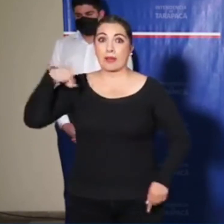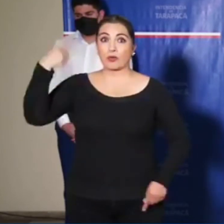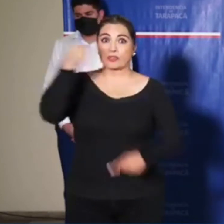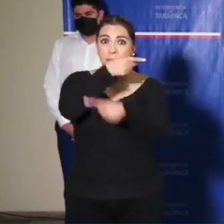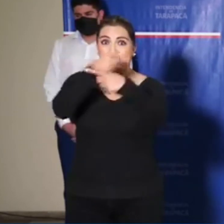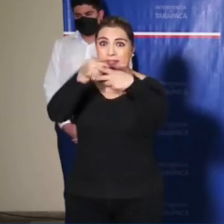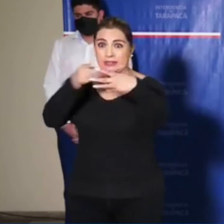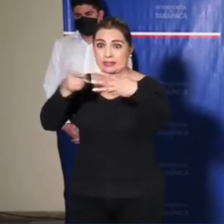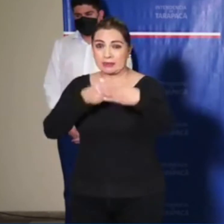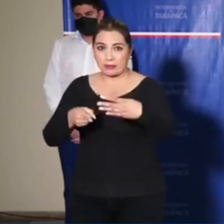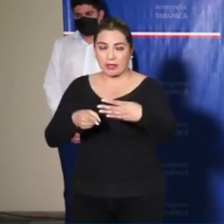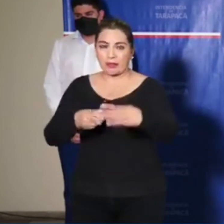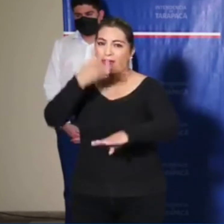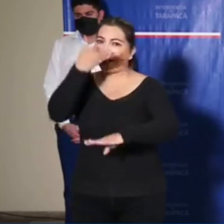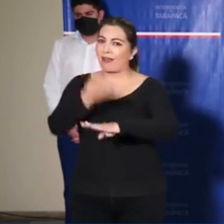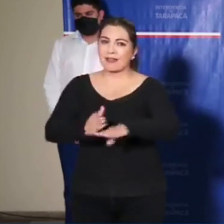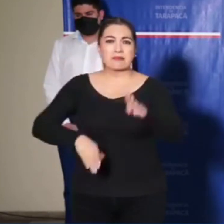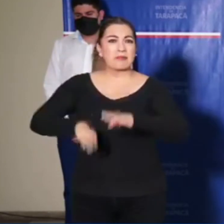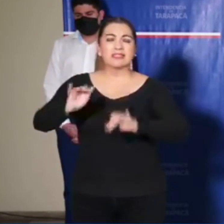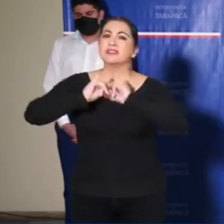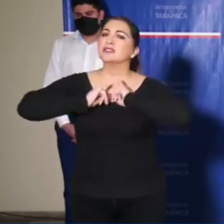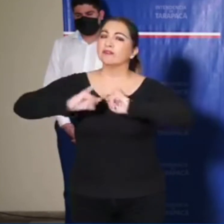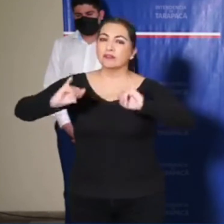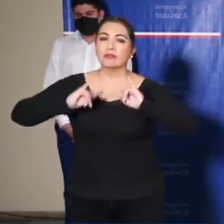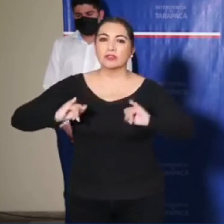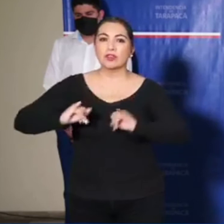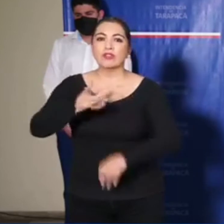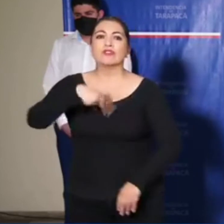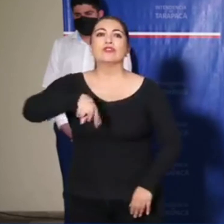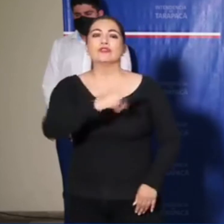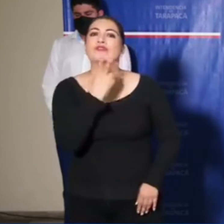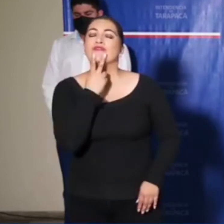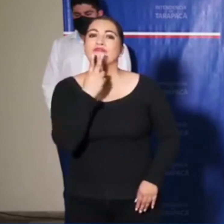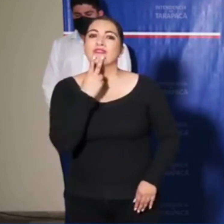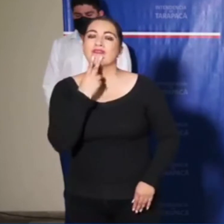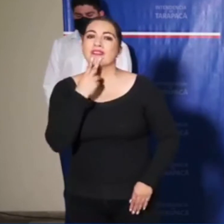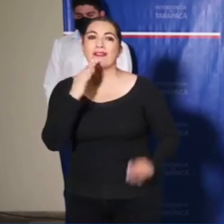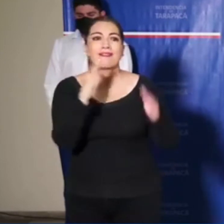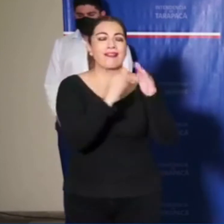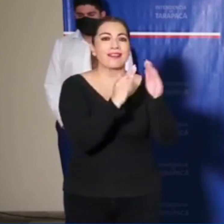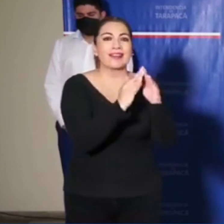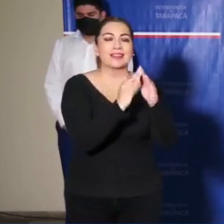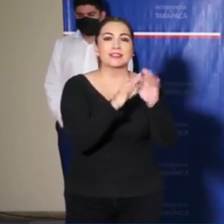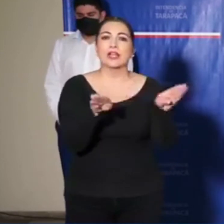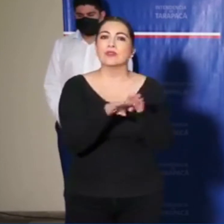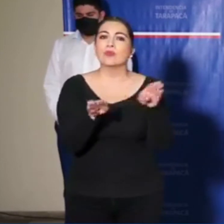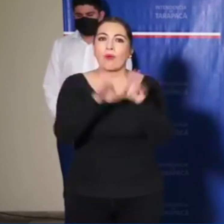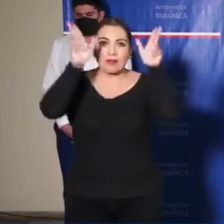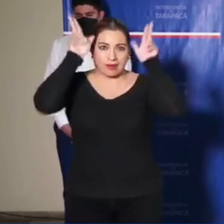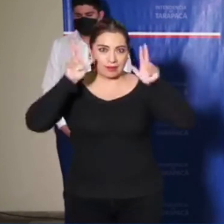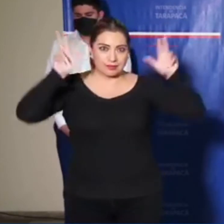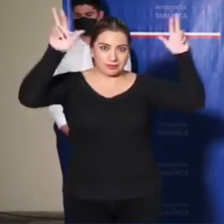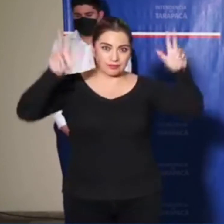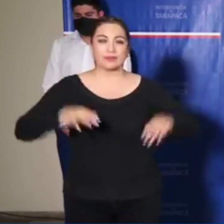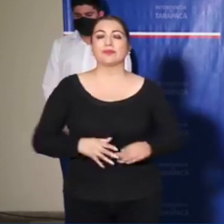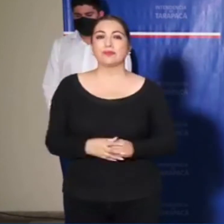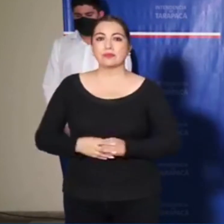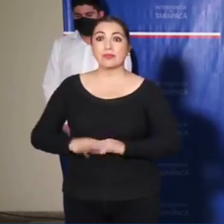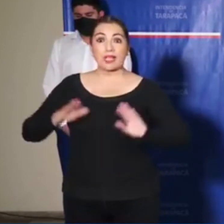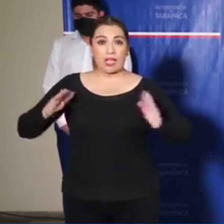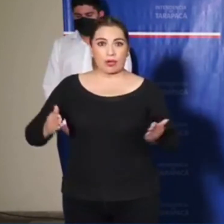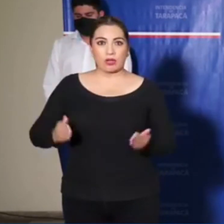semanas iremos dando información de cómo podremos vivir la fiesta en nuestros hogares, pero desde ya